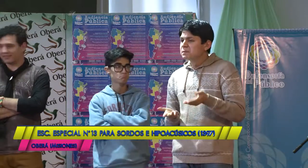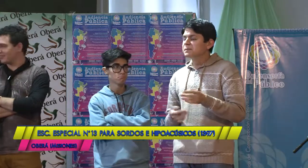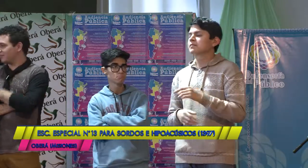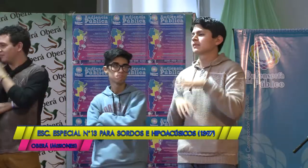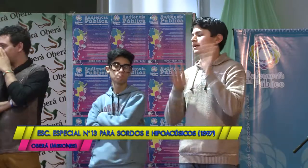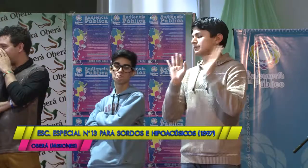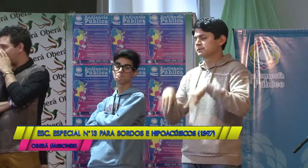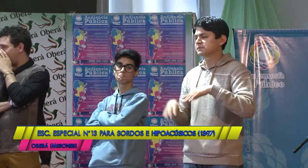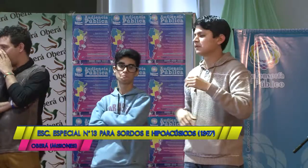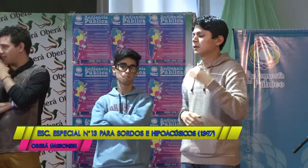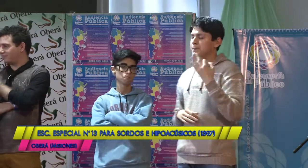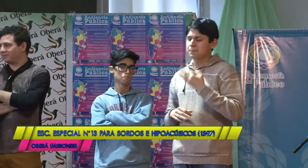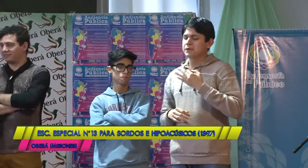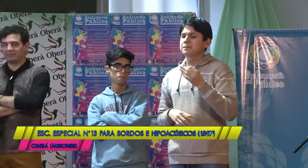Bueno, yo no escucho, entonces no me entero.